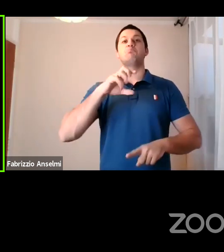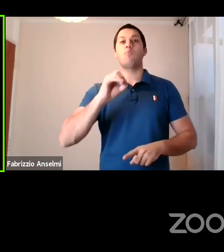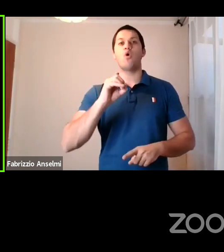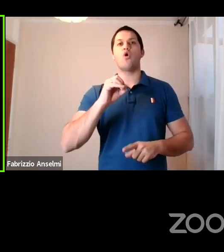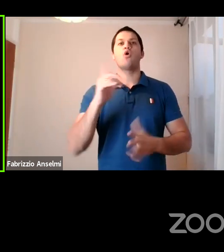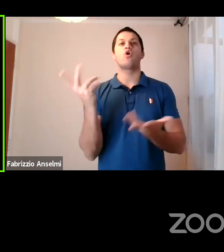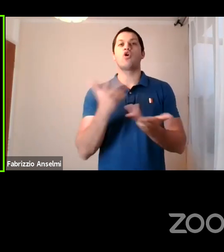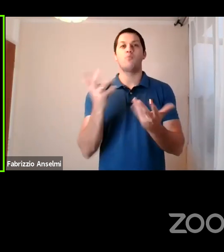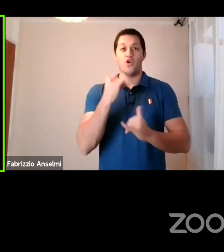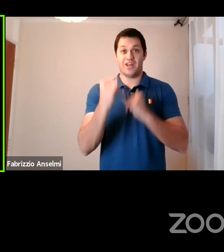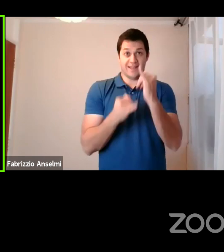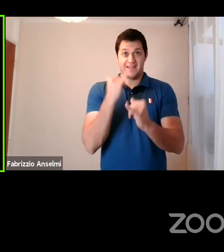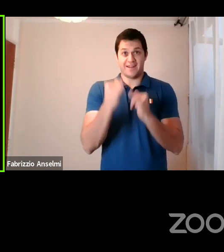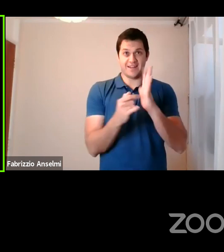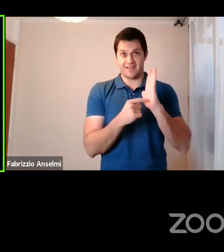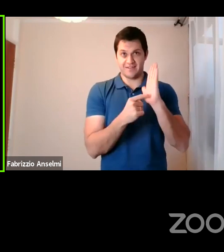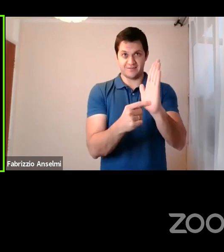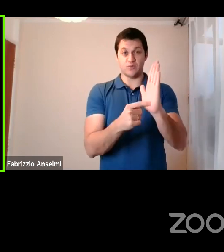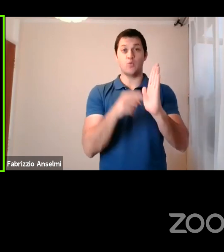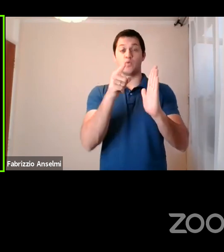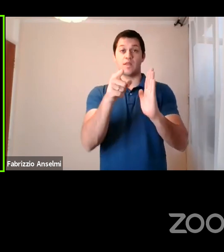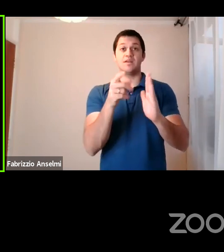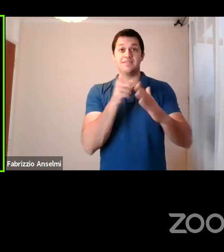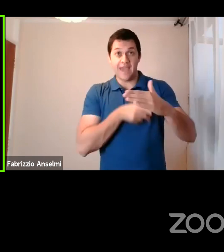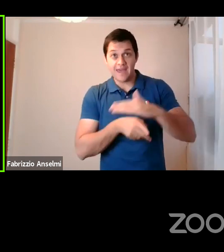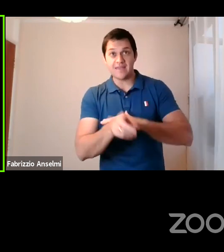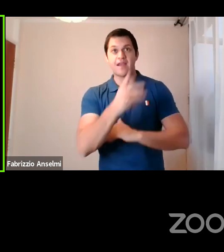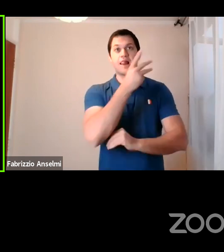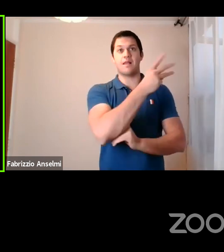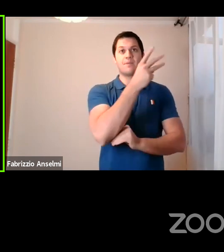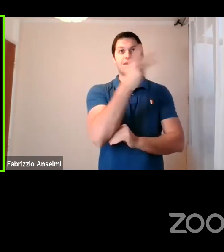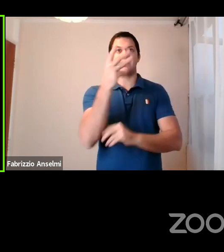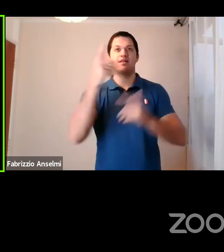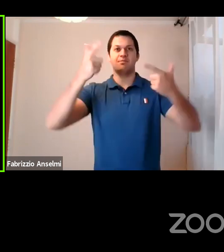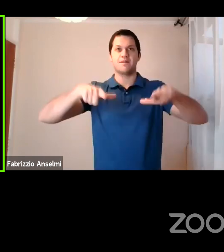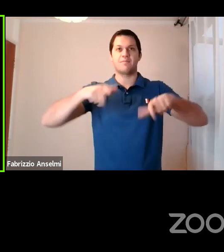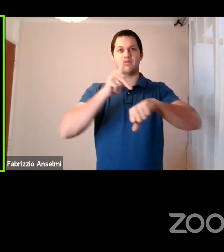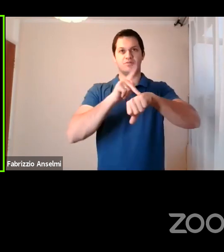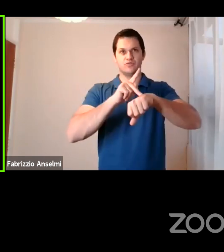nuestro departamento de kinesiología, y se ve más o menos así.